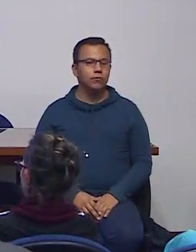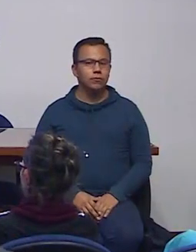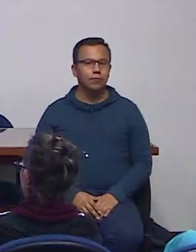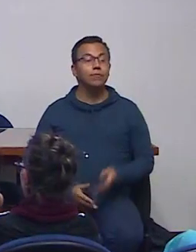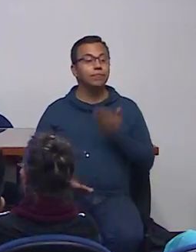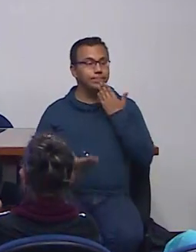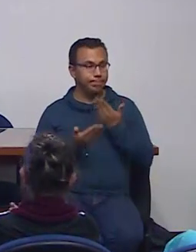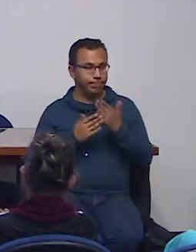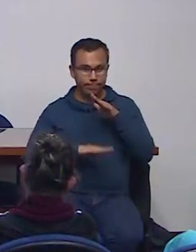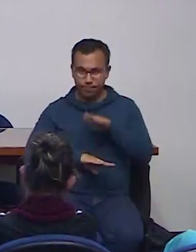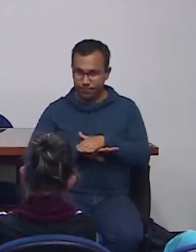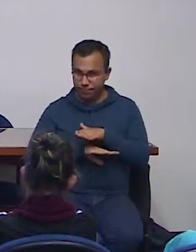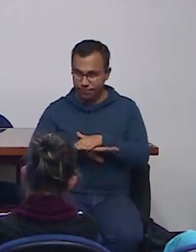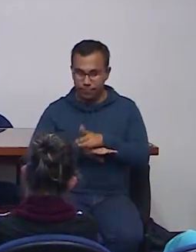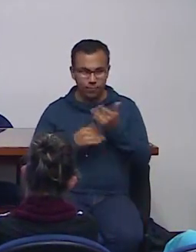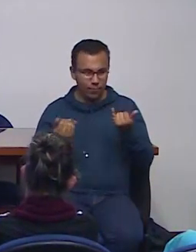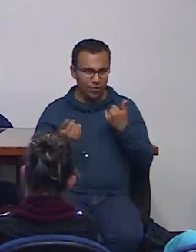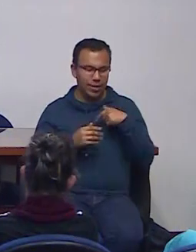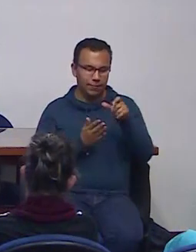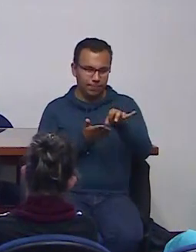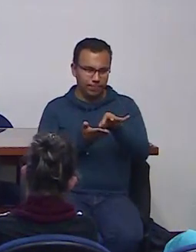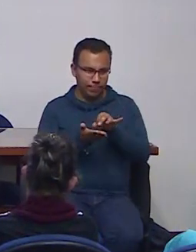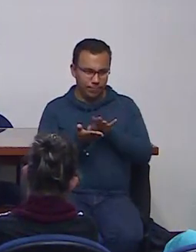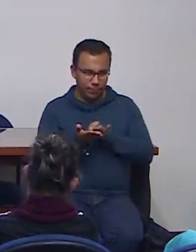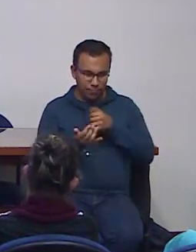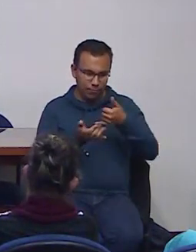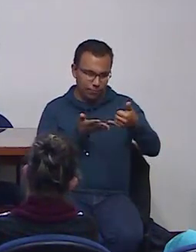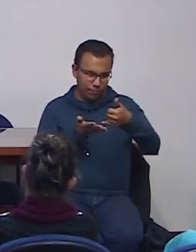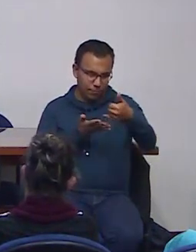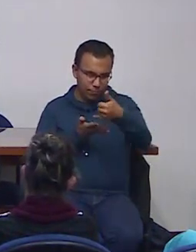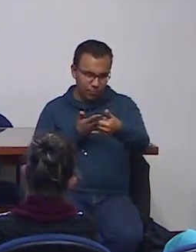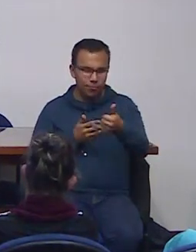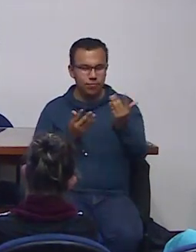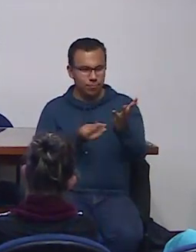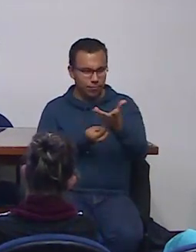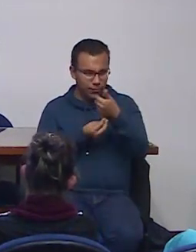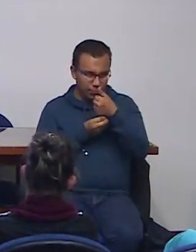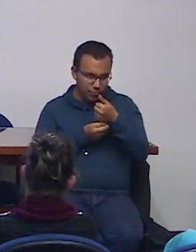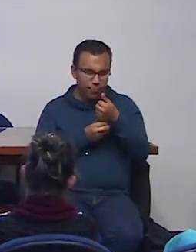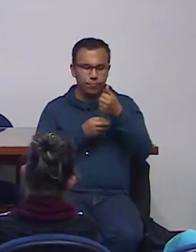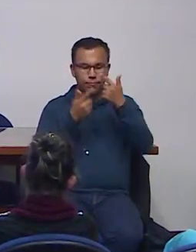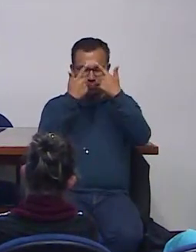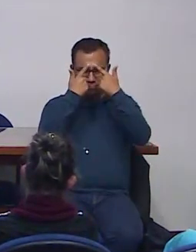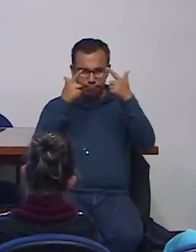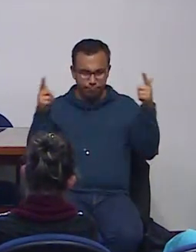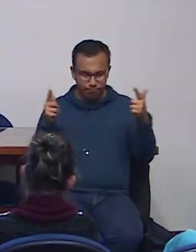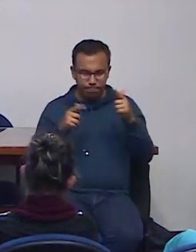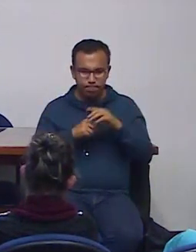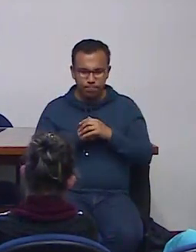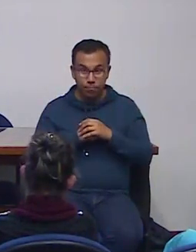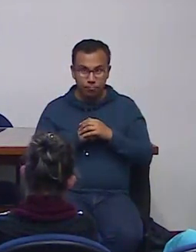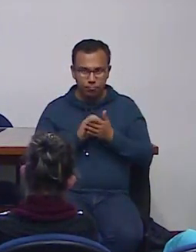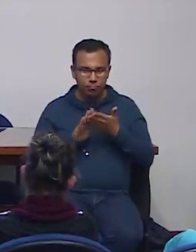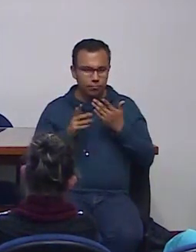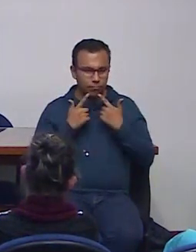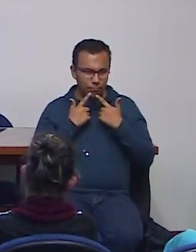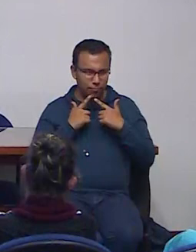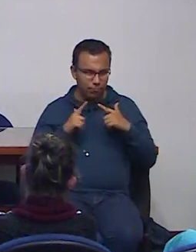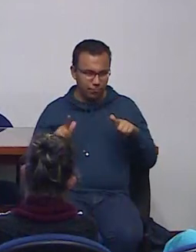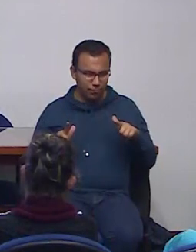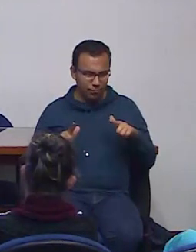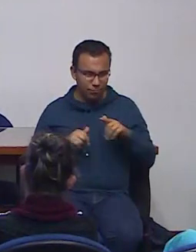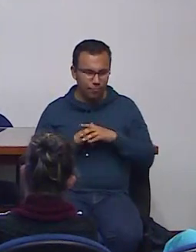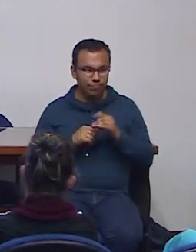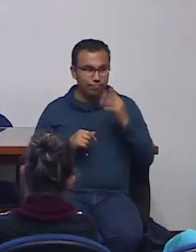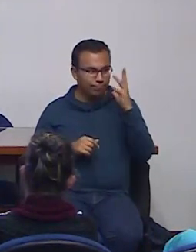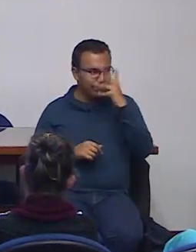Muy buenas tardes al seminario de la línea de artes y lenguajes de la licenciatura en educación especial Me alegra mucho ver a